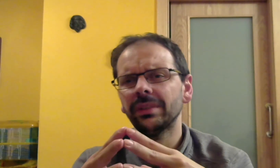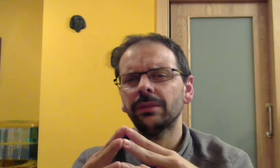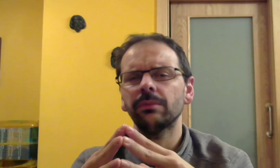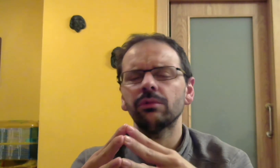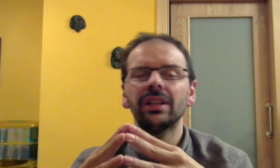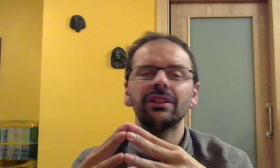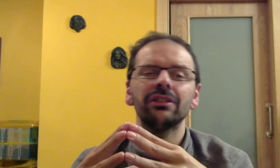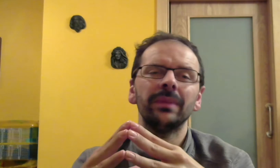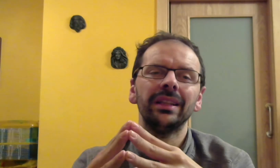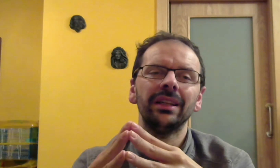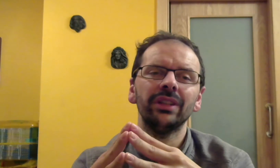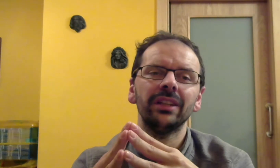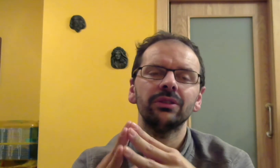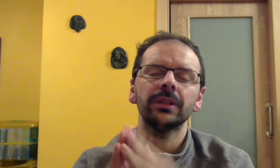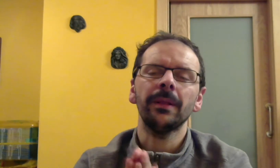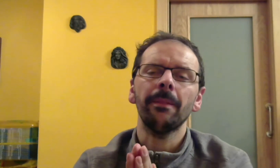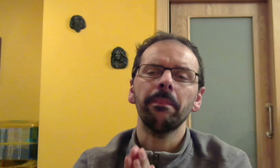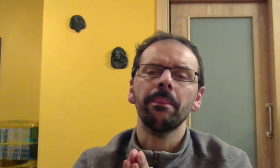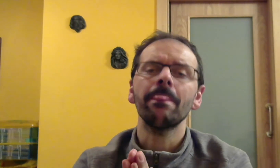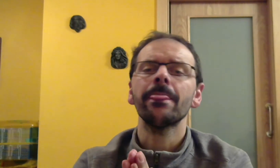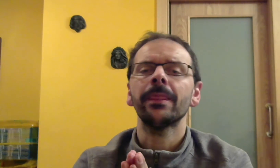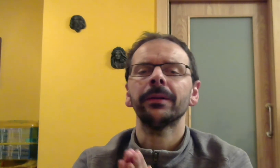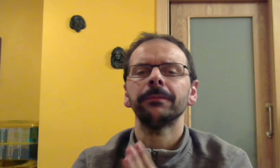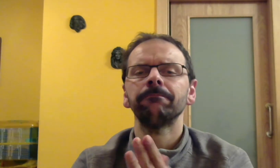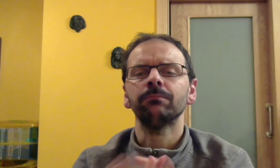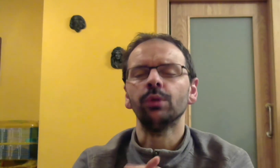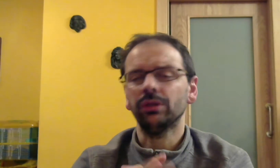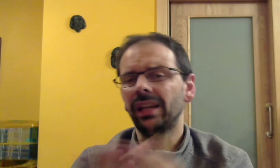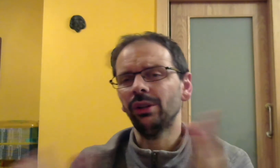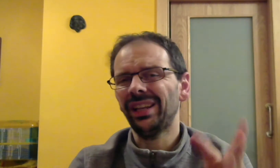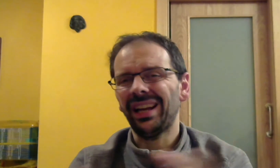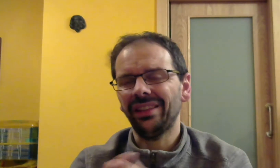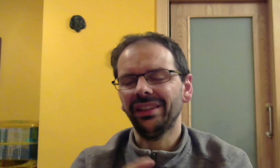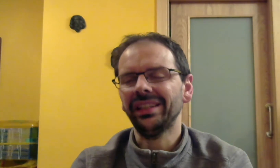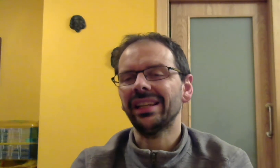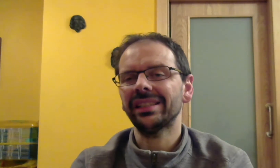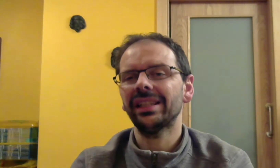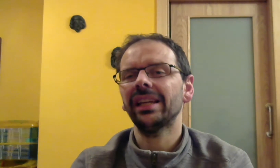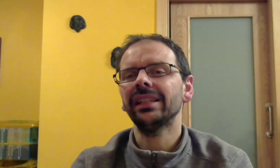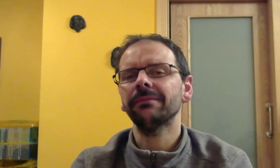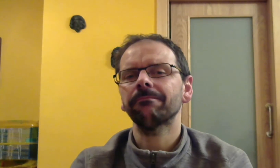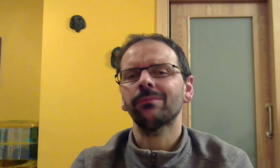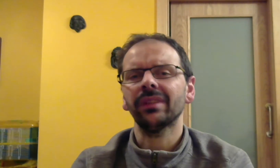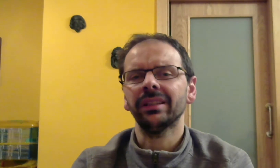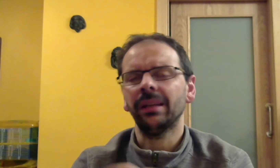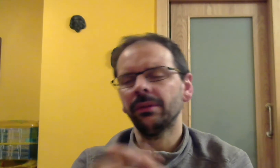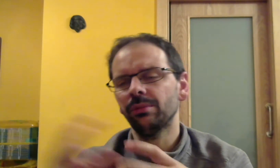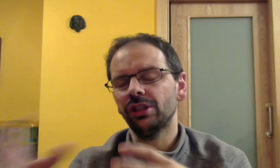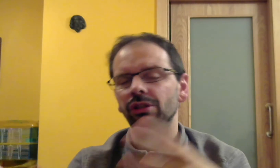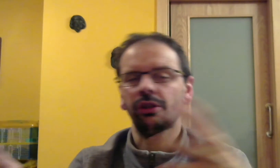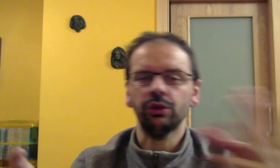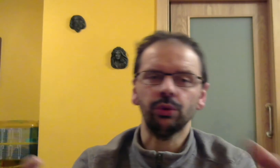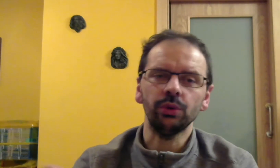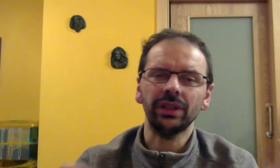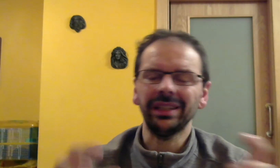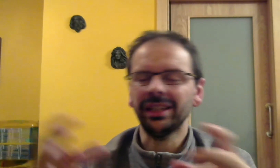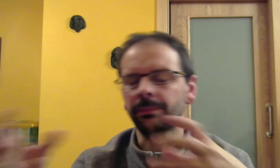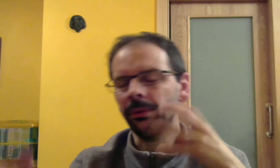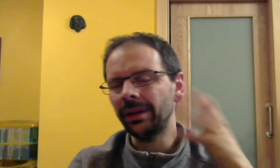va buscando a los mandalorianos. Brutal lo de la cacería esta ahí. También pues eso de los Tusken y el poblado